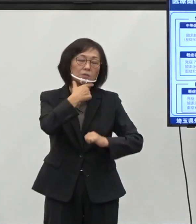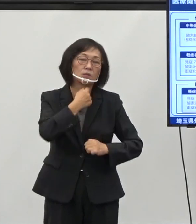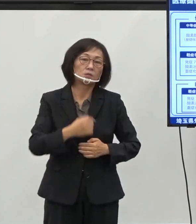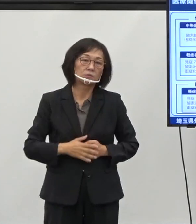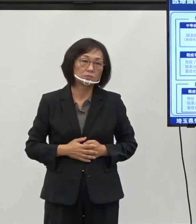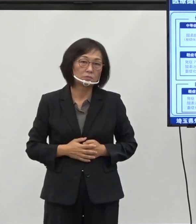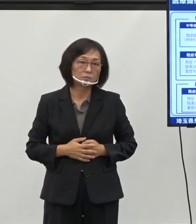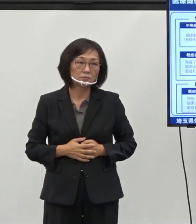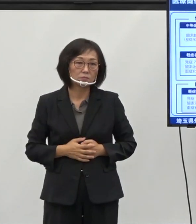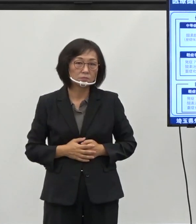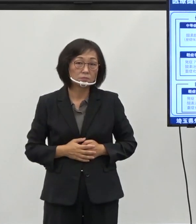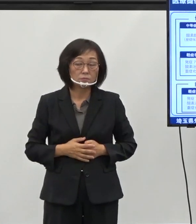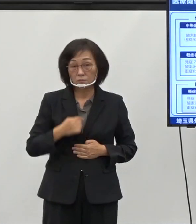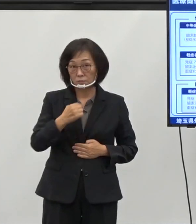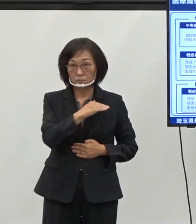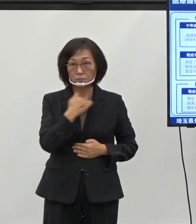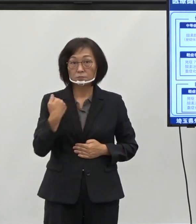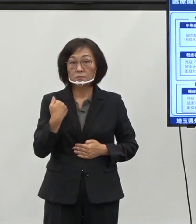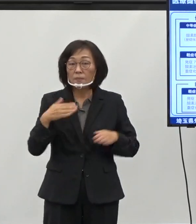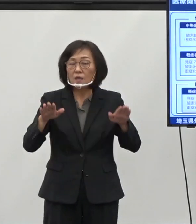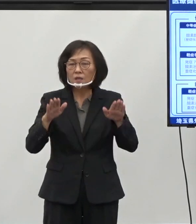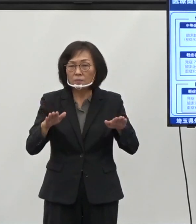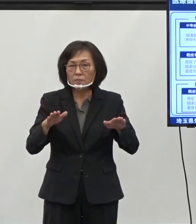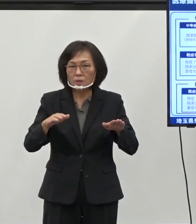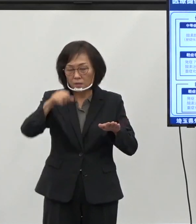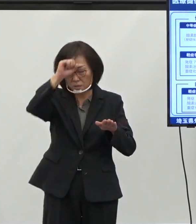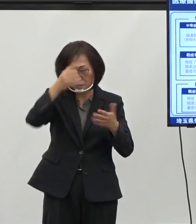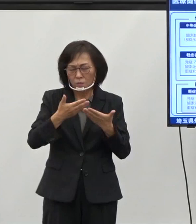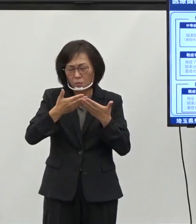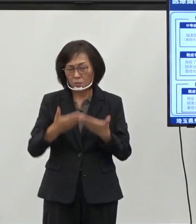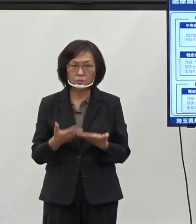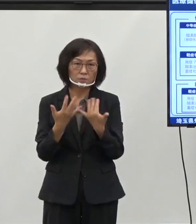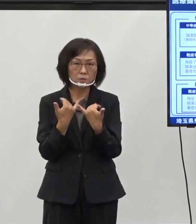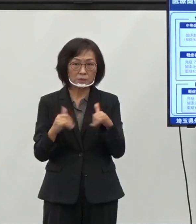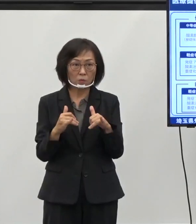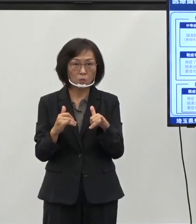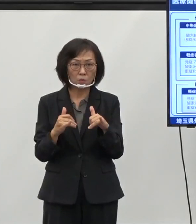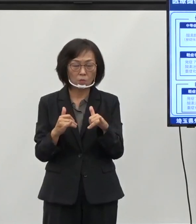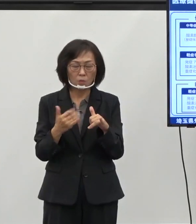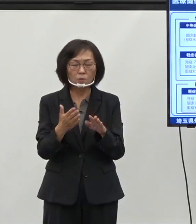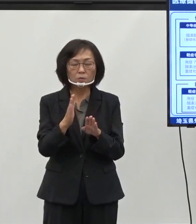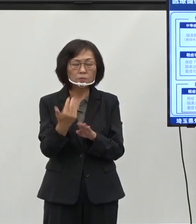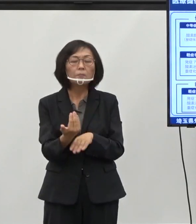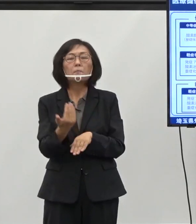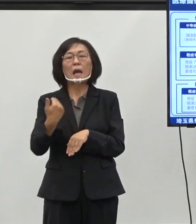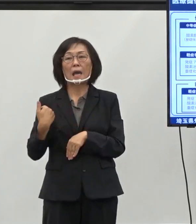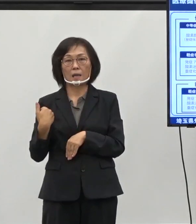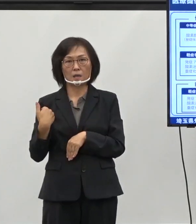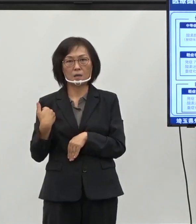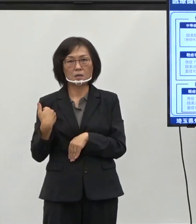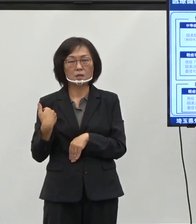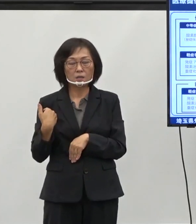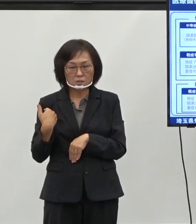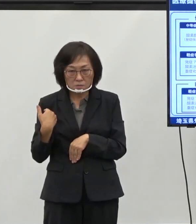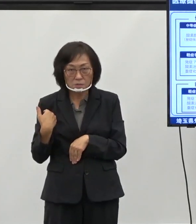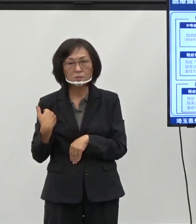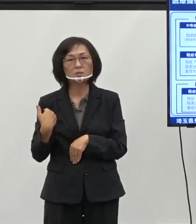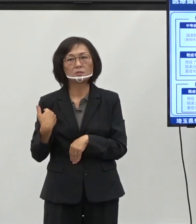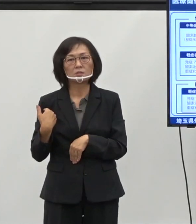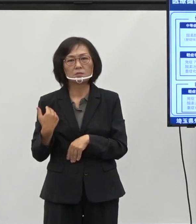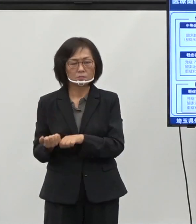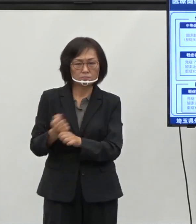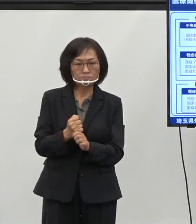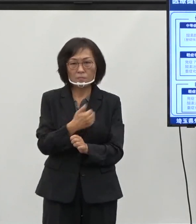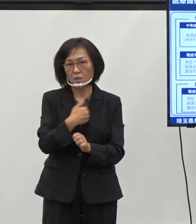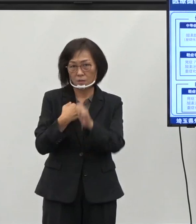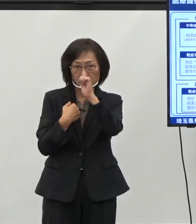に我々は今重症者が重症になる前に抑えることができるのであれば